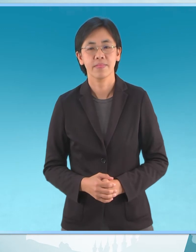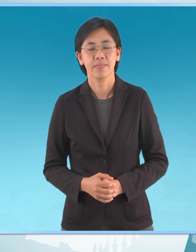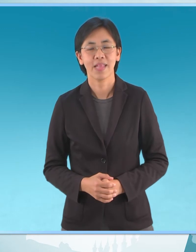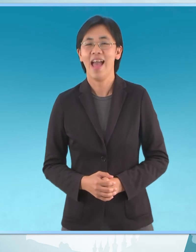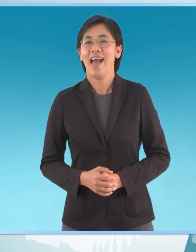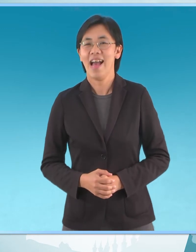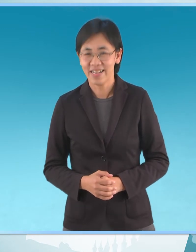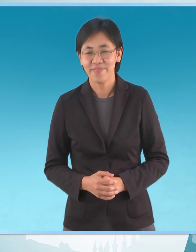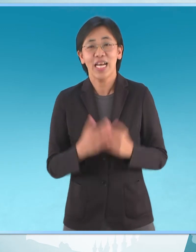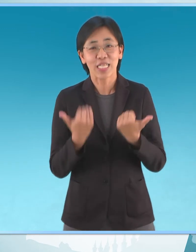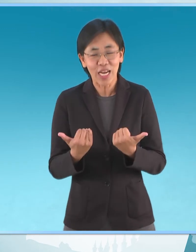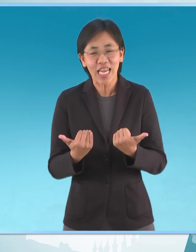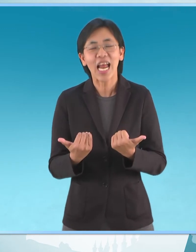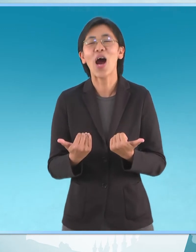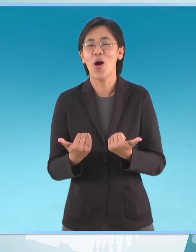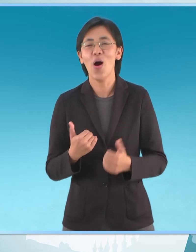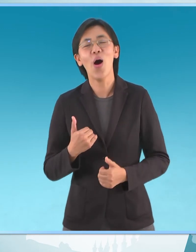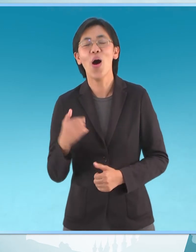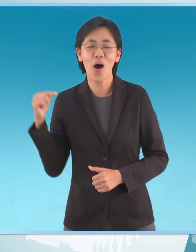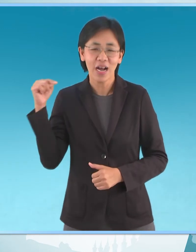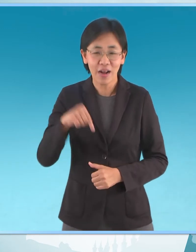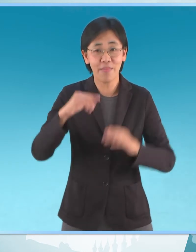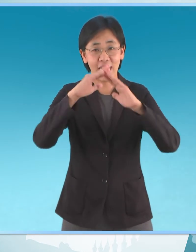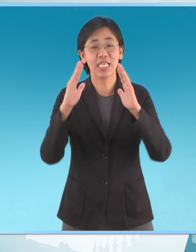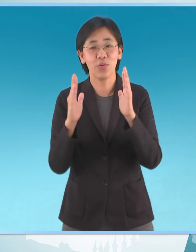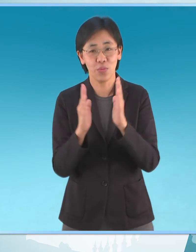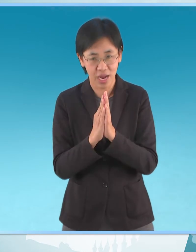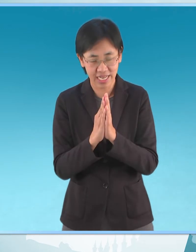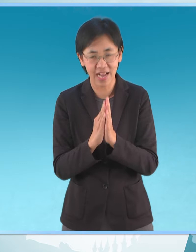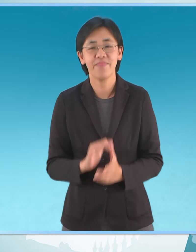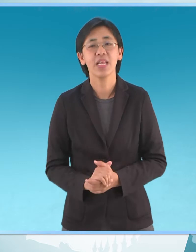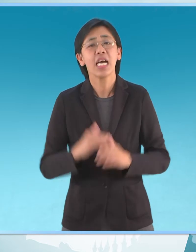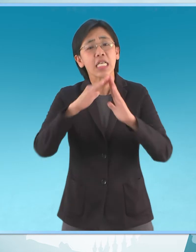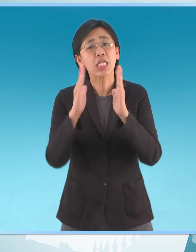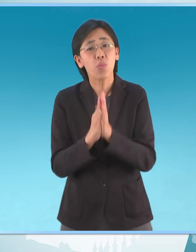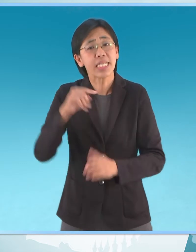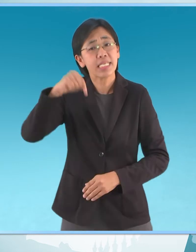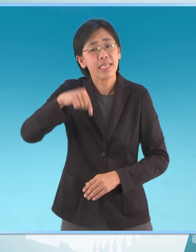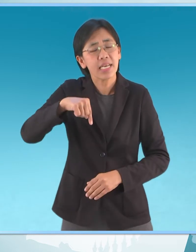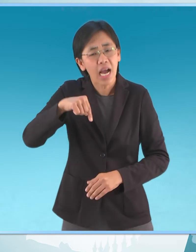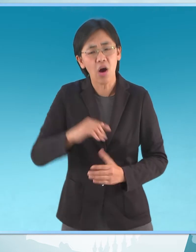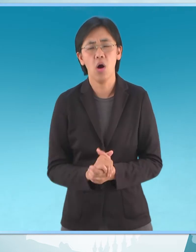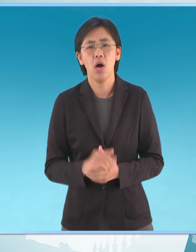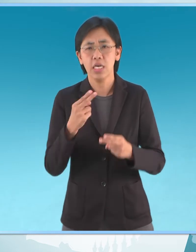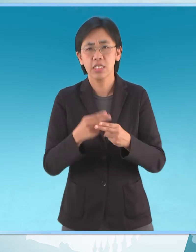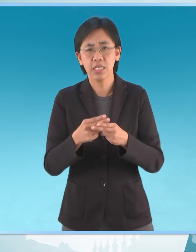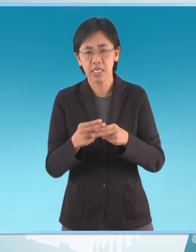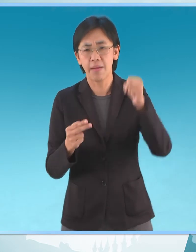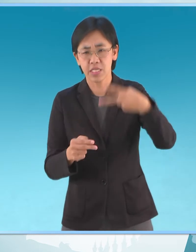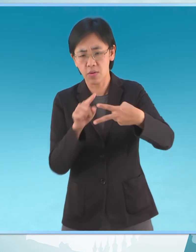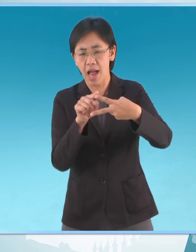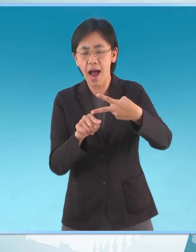เอาละครับเพื่อนๆตอนนี้เราพาเพื่อนๆเดินทางมาถึงวัดศรีโคตบูรณ์หรือวัดศรีโคตบองแห่งนี้แล้วนะครับวัดนี้มี2ชื่อเรียกนะฮะเ